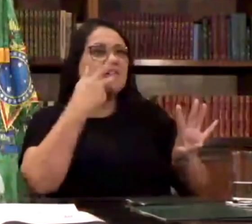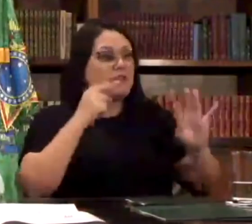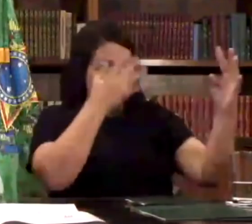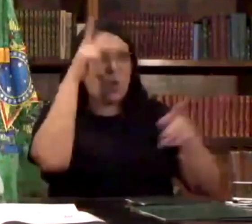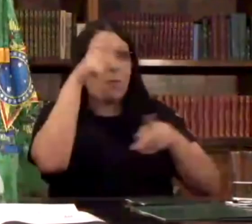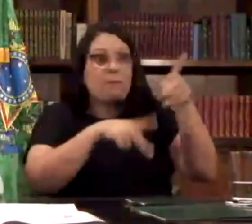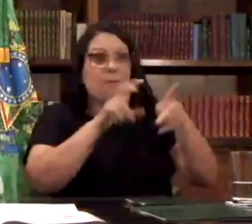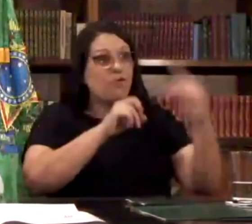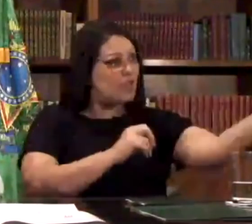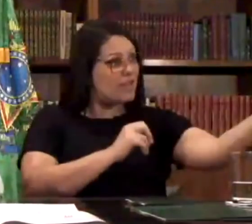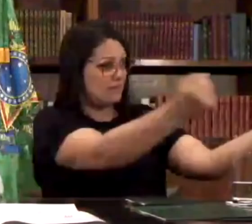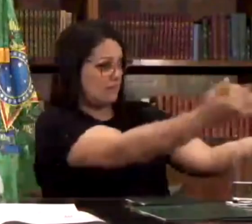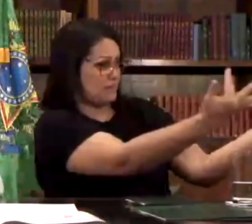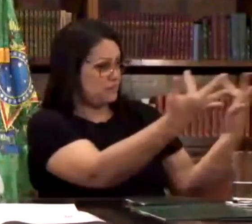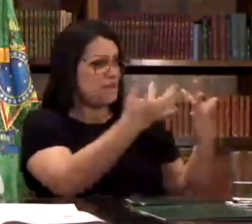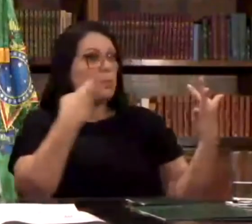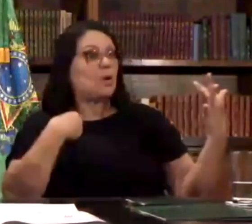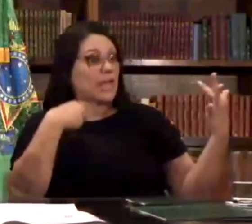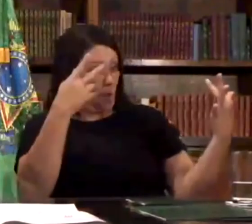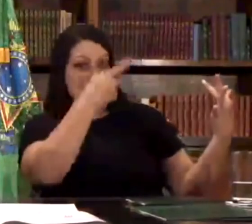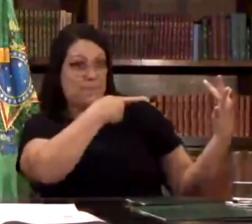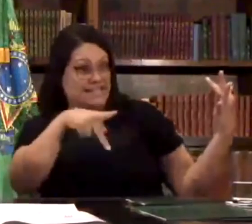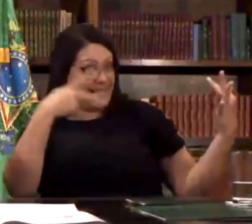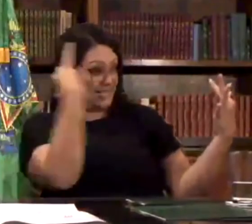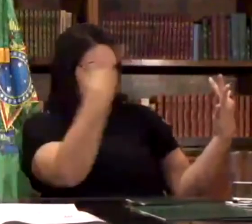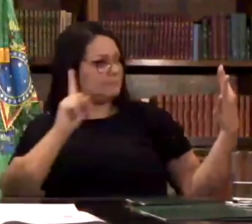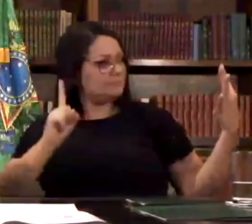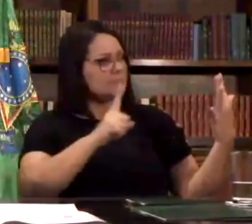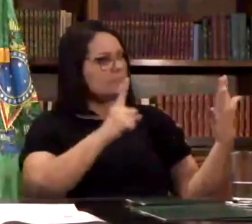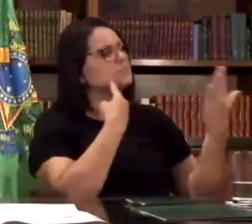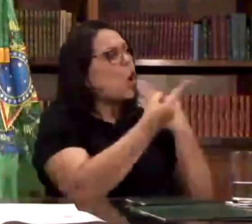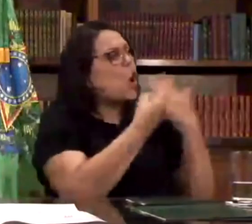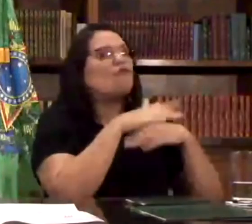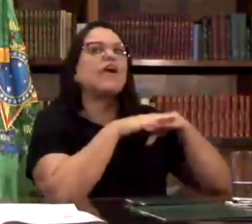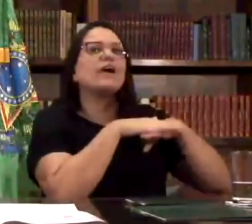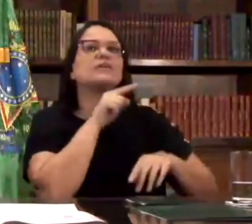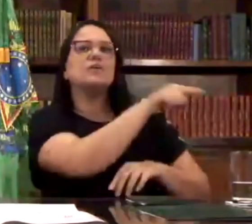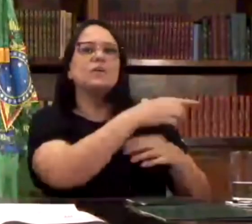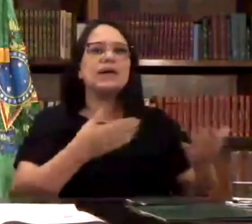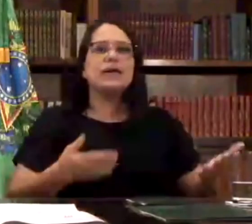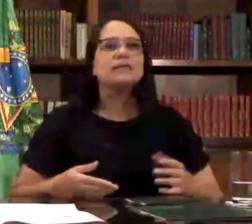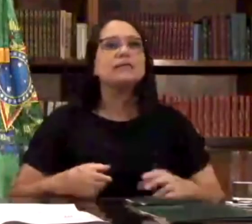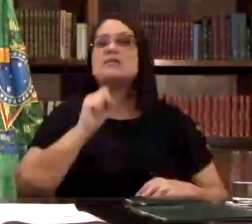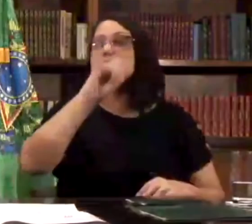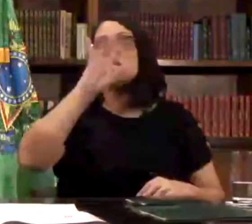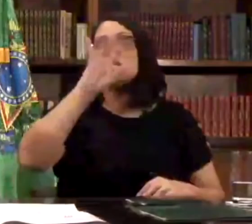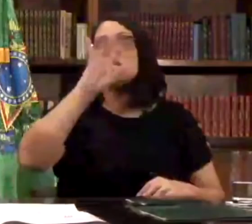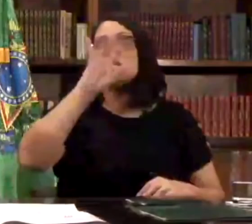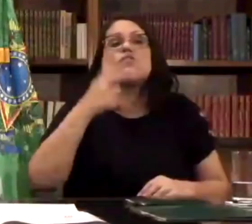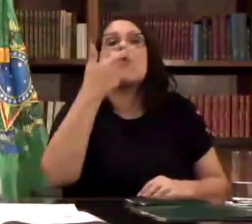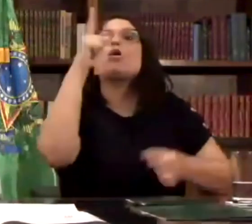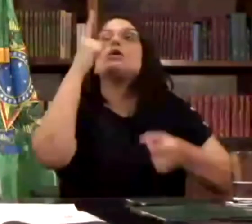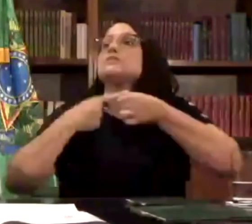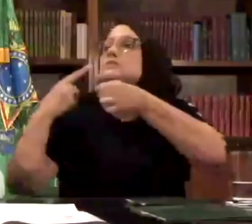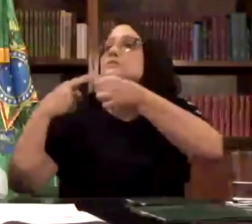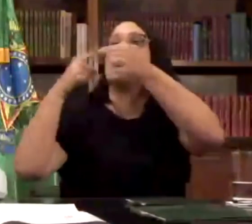conversa com o povo e vai continuar conversando com o povo. E se eu achar que eu devo ir agora para Sobradinho, para Água ou para outra